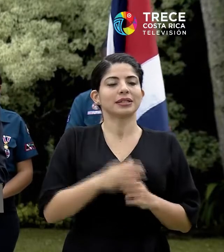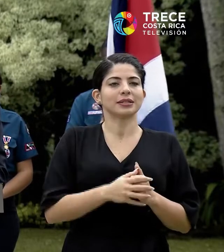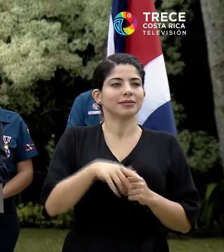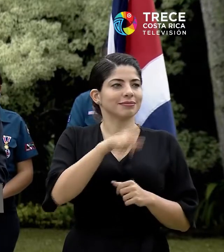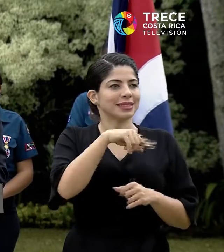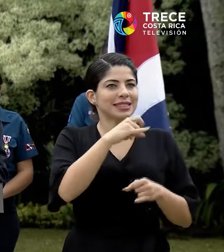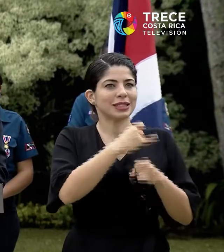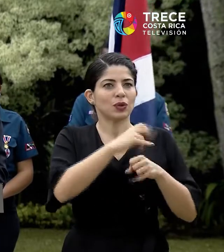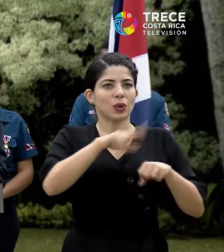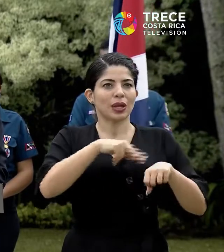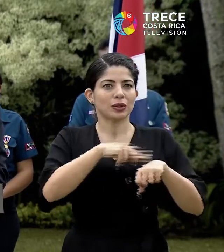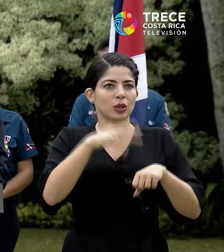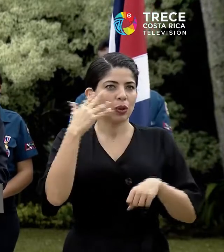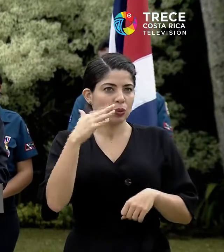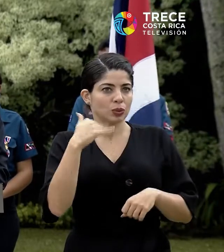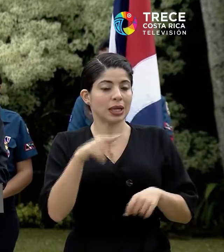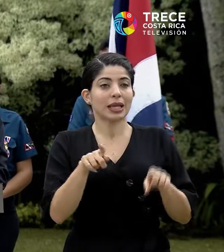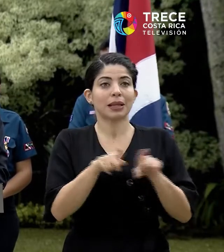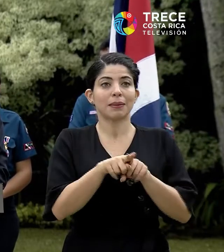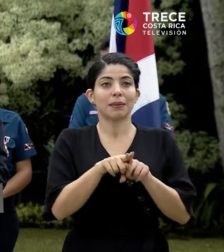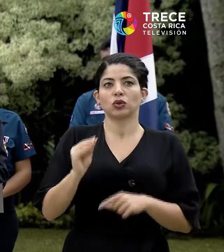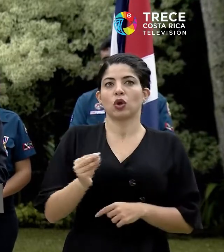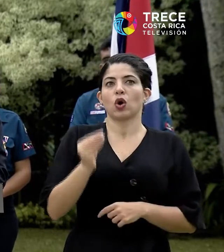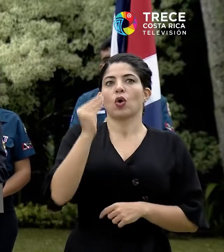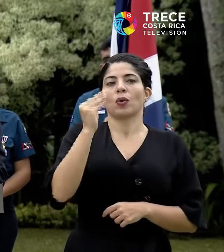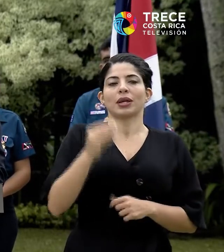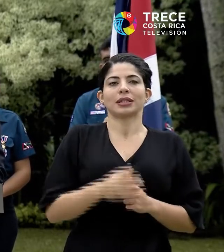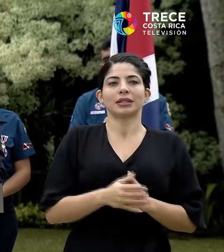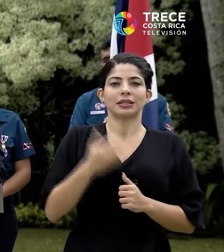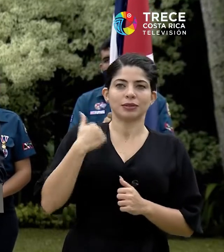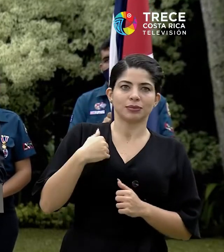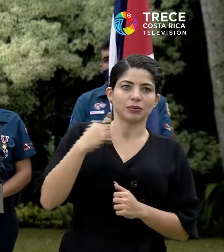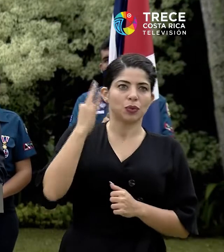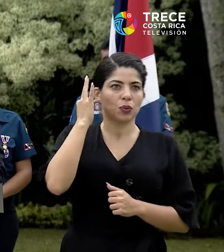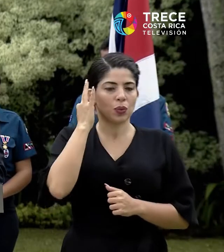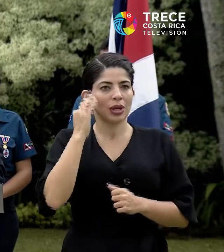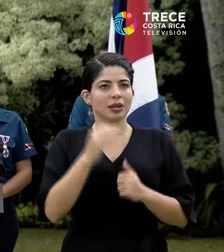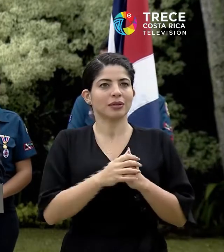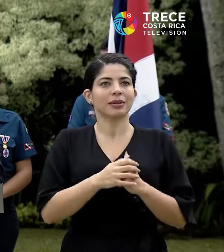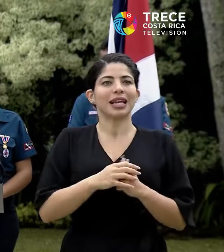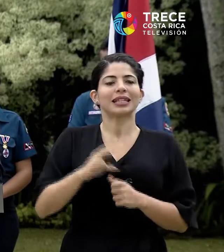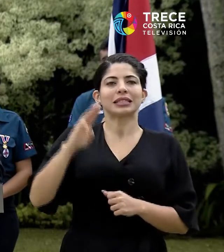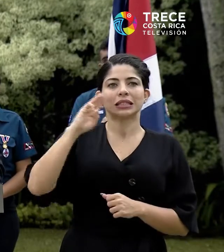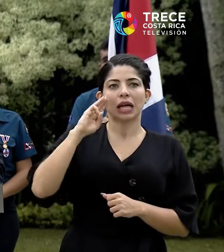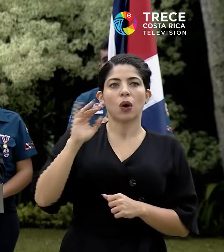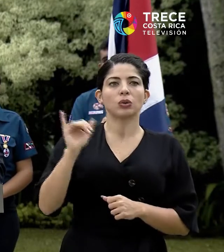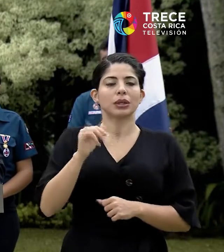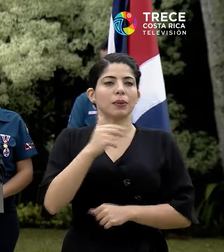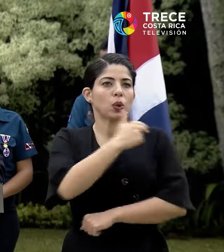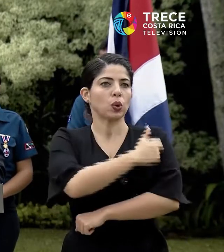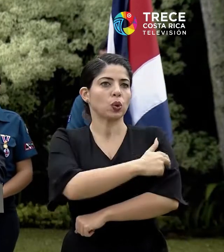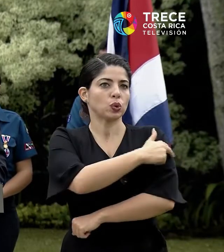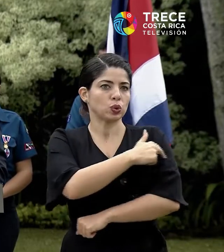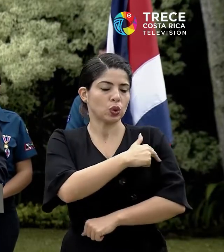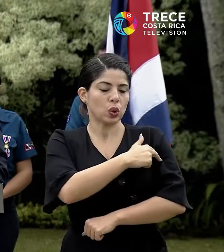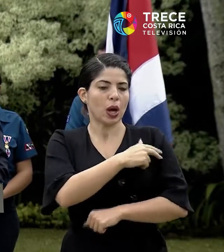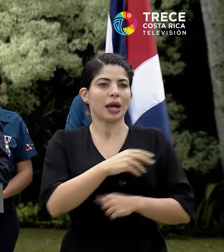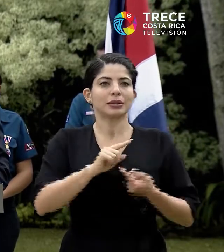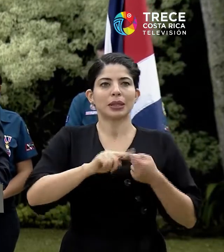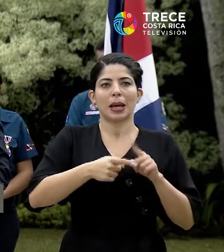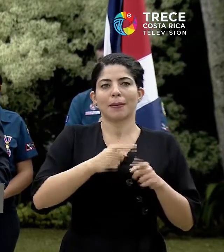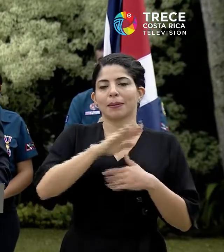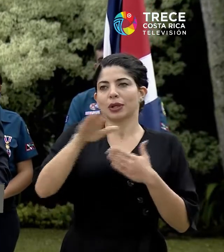Música, a los jóvenes, chicos y chicas, tanto de los Scouts como de la Cruz Roja, amigas y